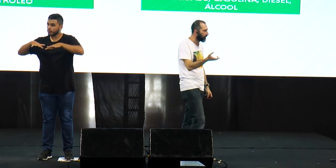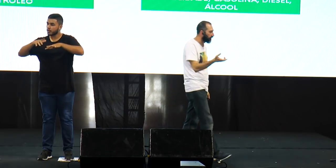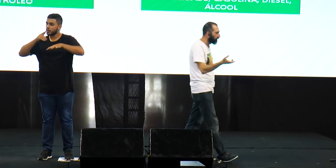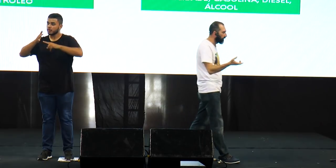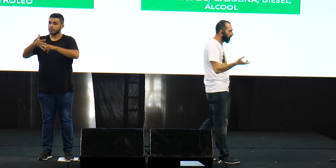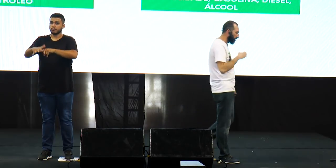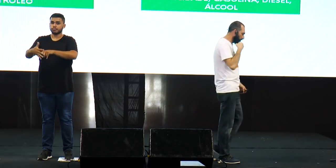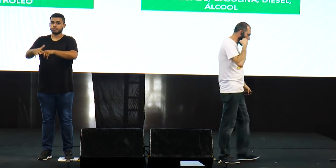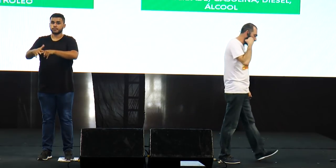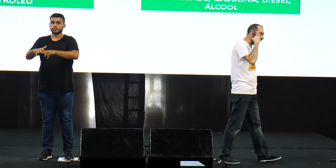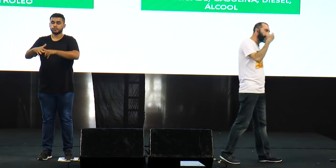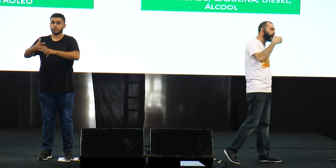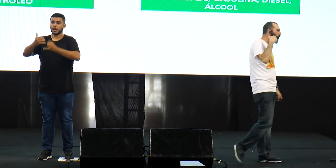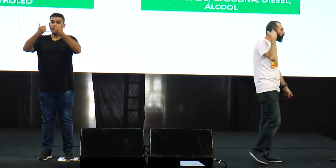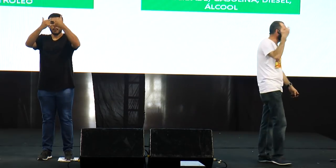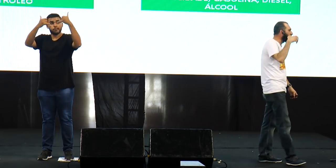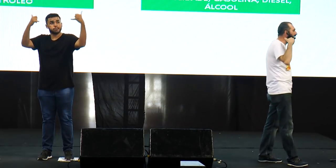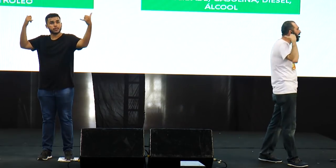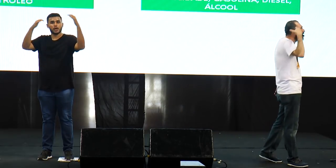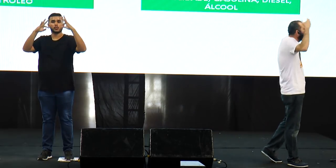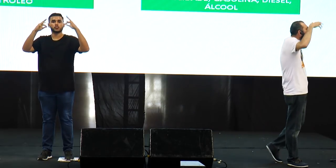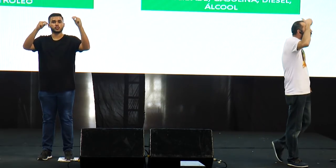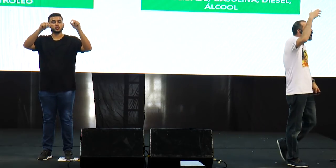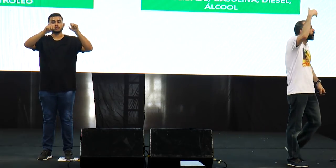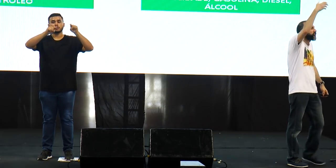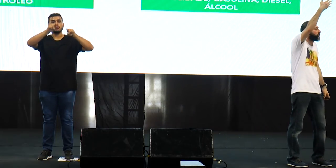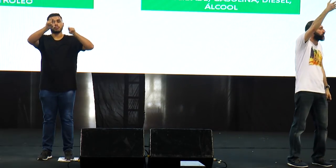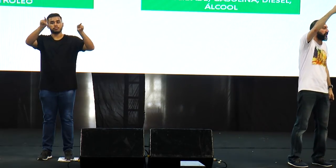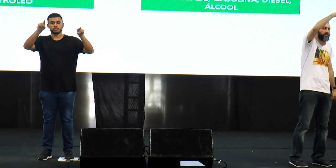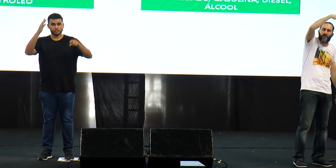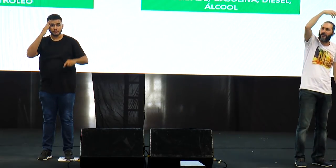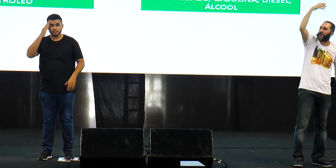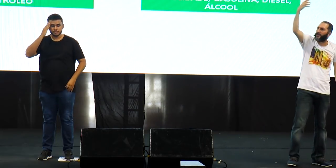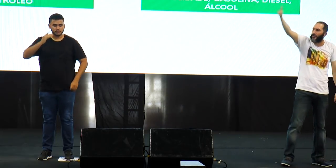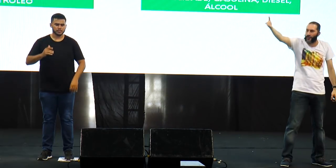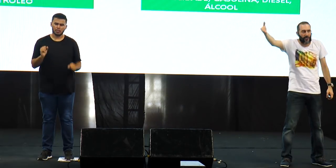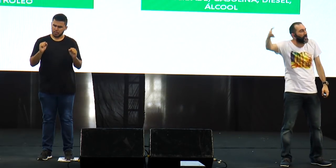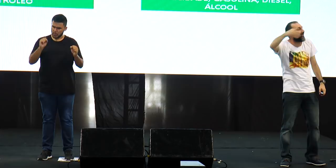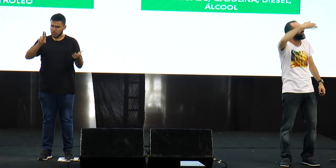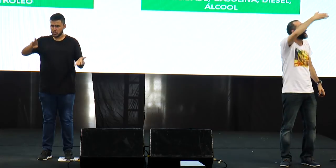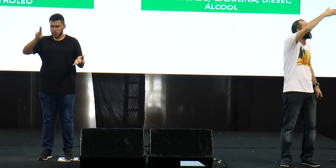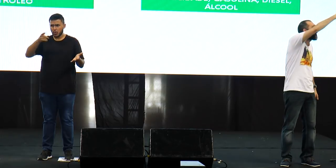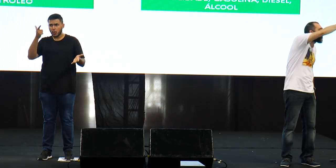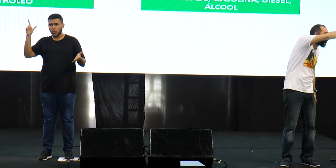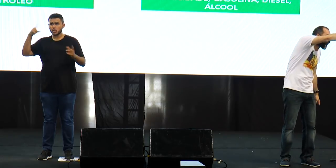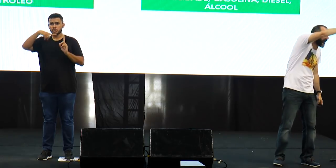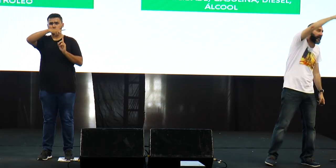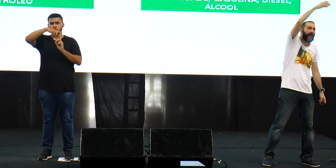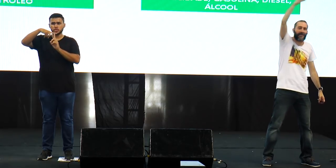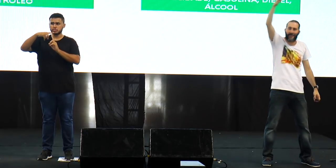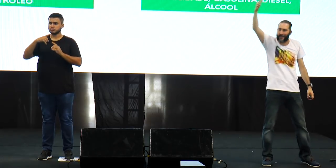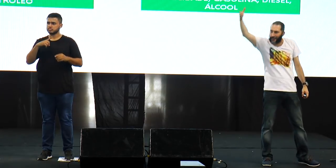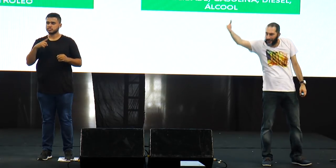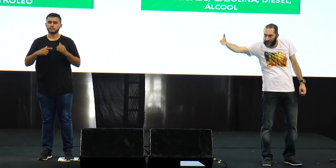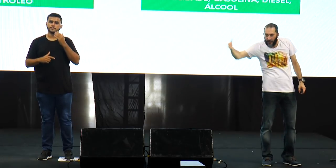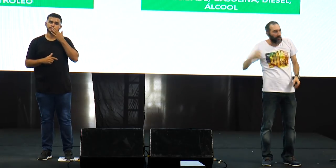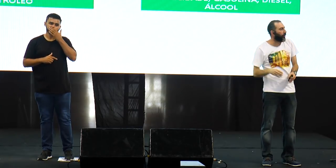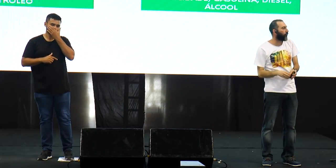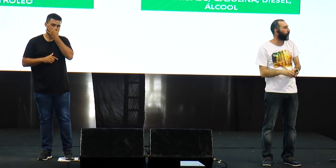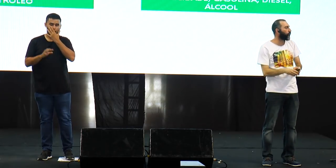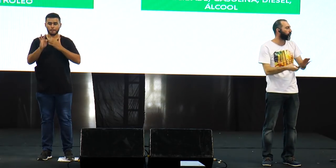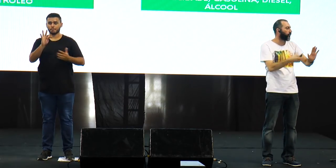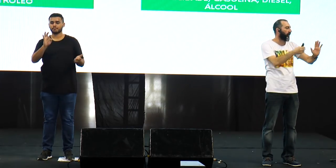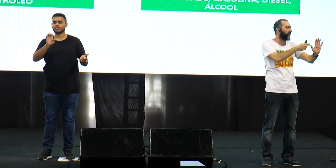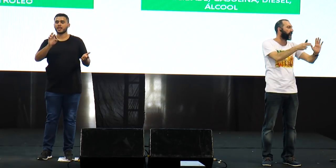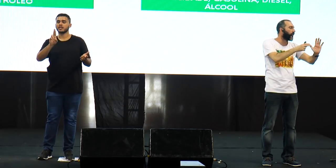Sim. Fernando, eu posso usar outros tipos de energia? Sim, gente. A termoelétrica.